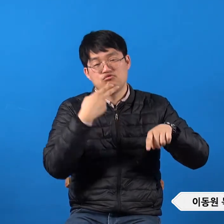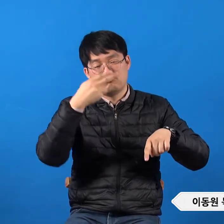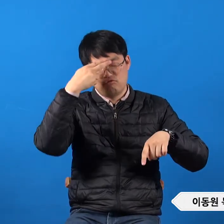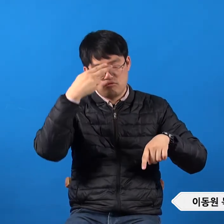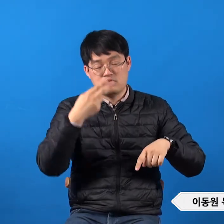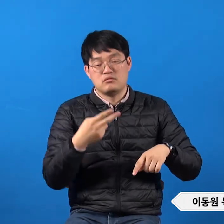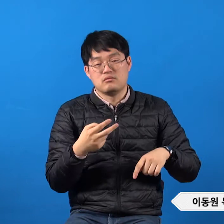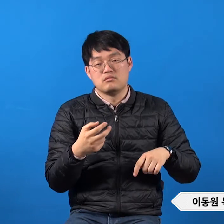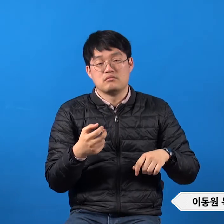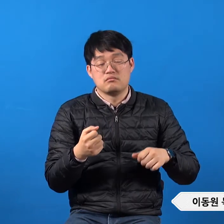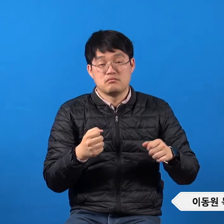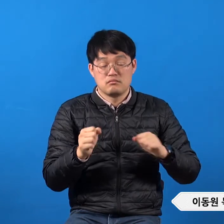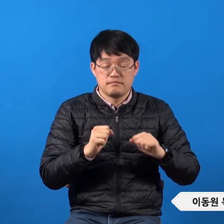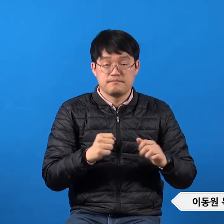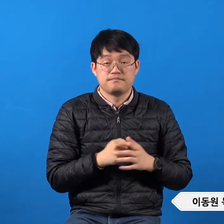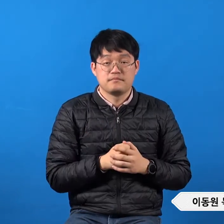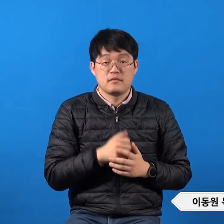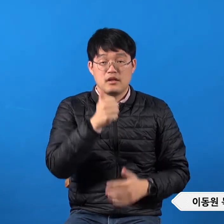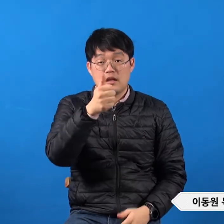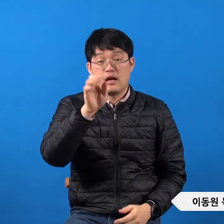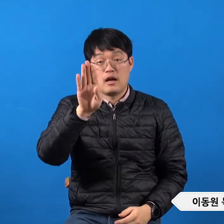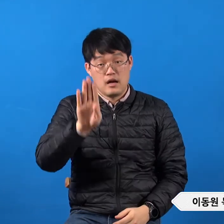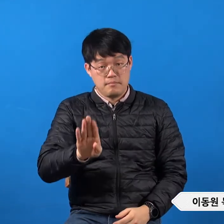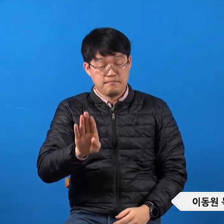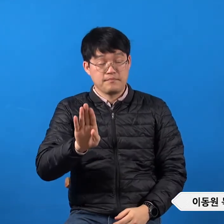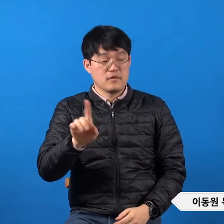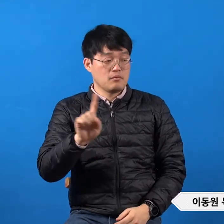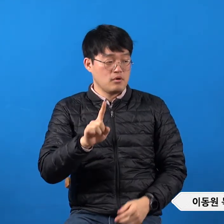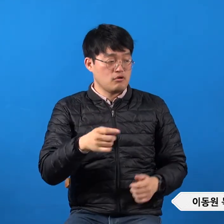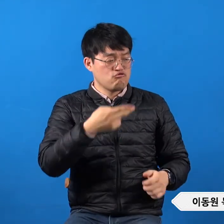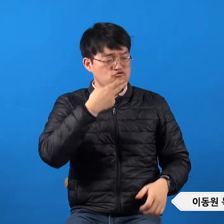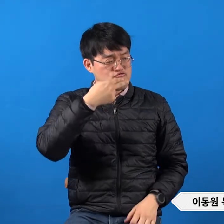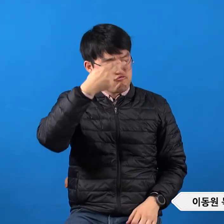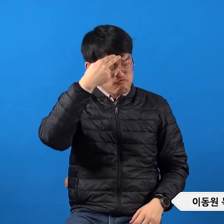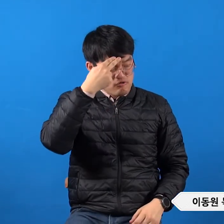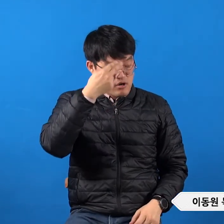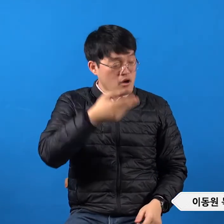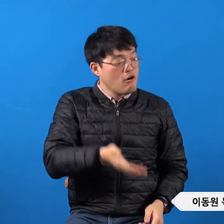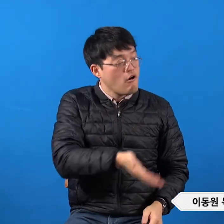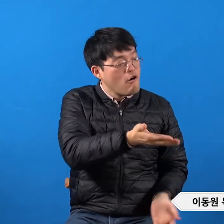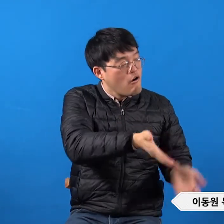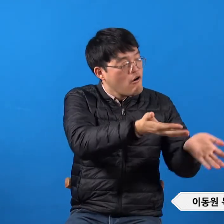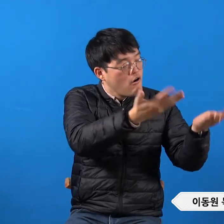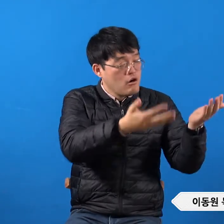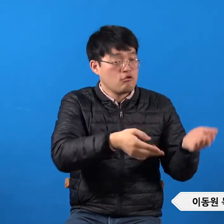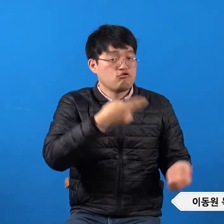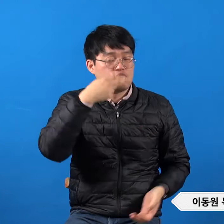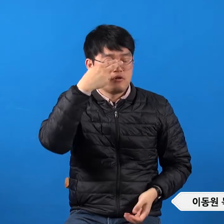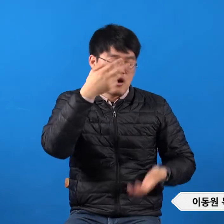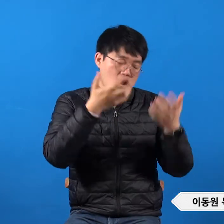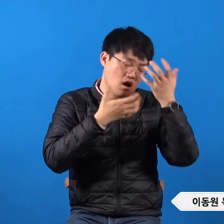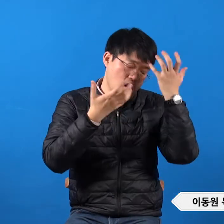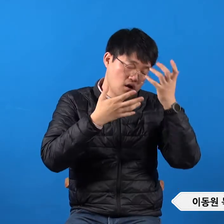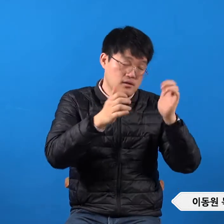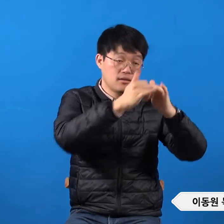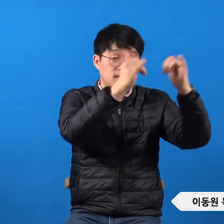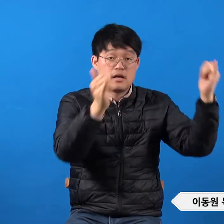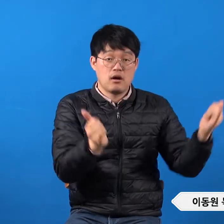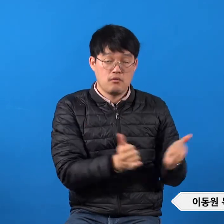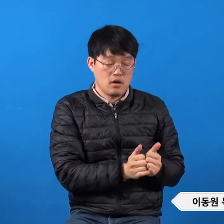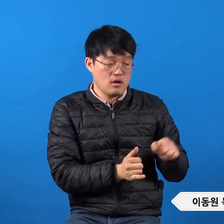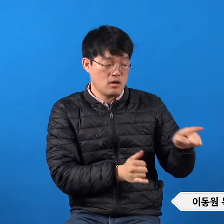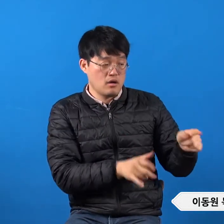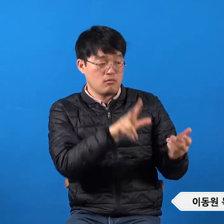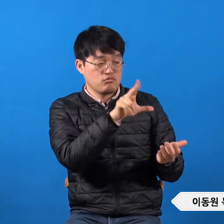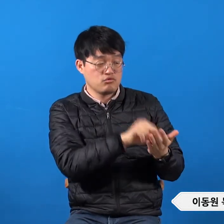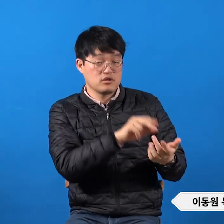하박국은 술을 권하는 사회, 술을 마시게 하는 사회, 술을 취하게 하는 사회,